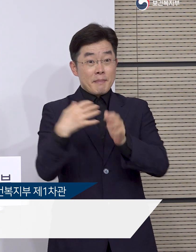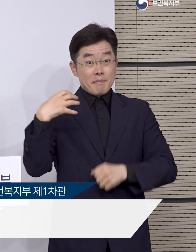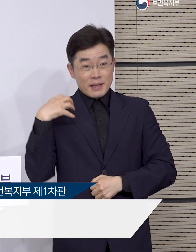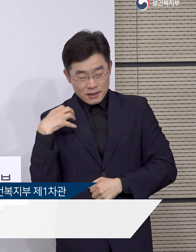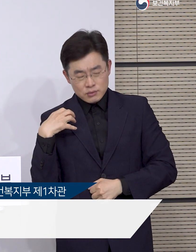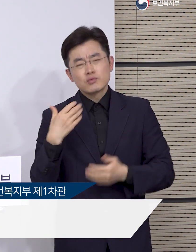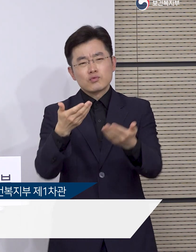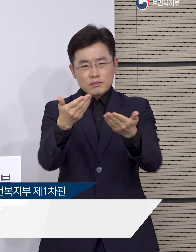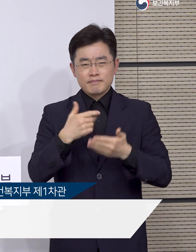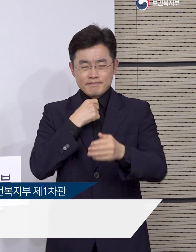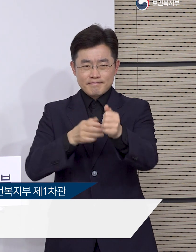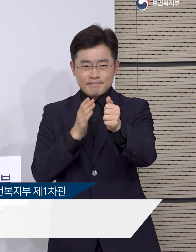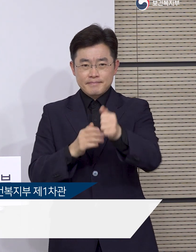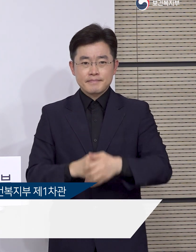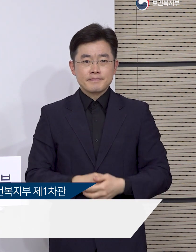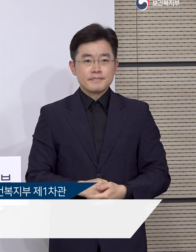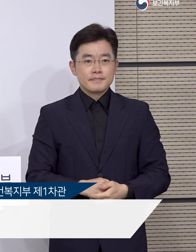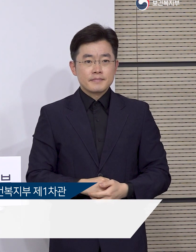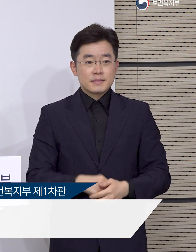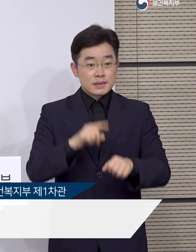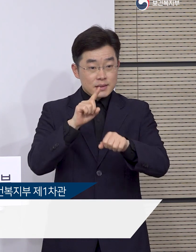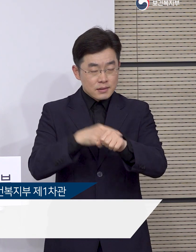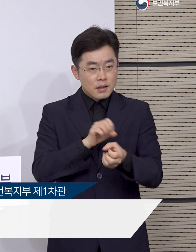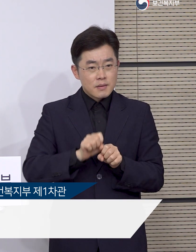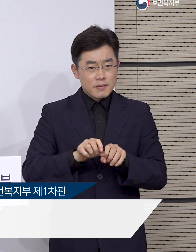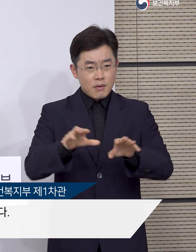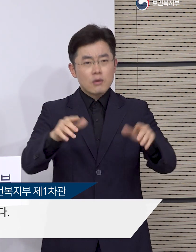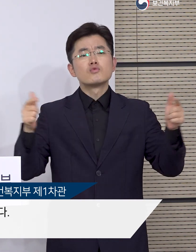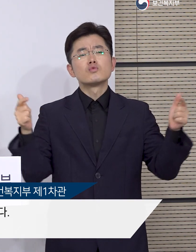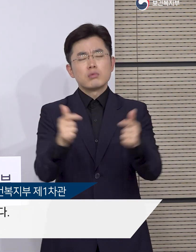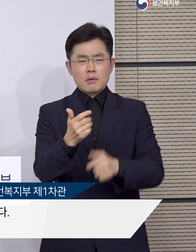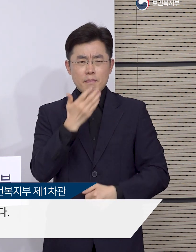지금 거리두기 효과는 극대화될 것입니다.